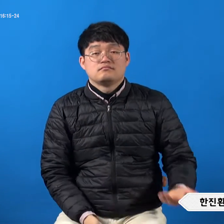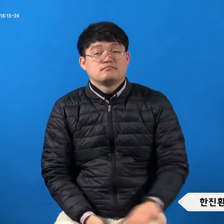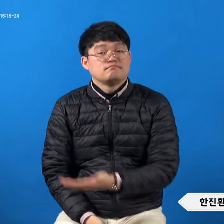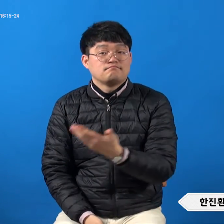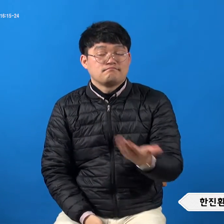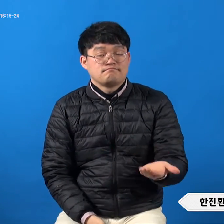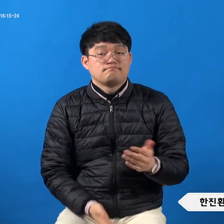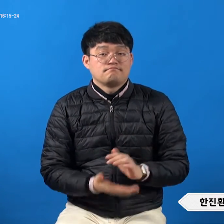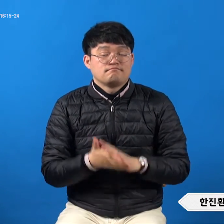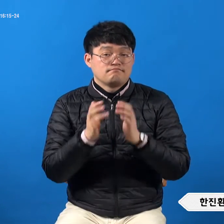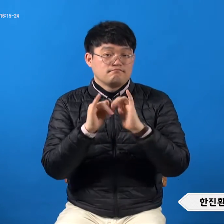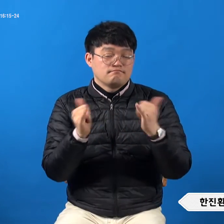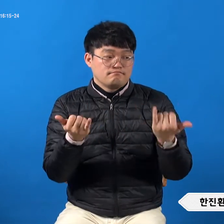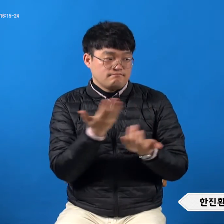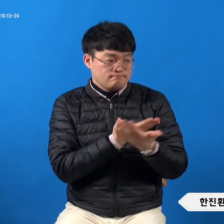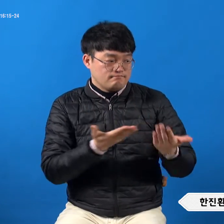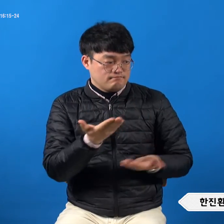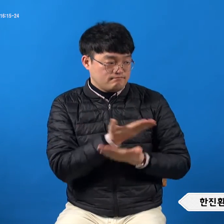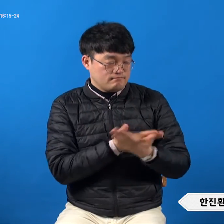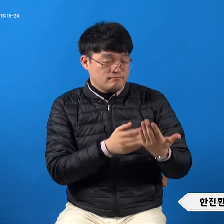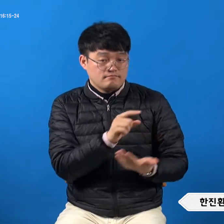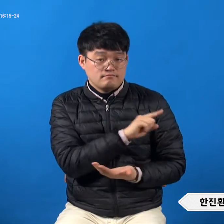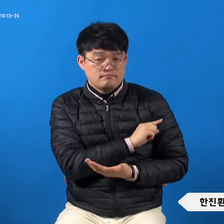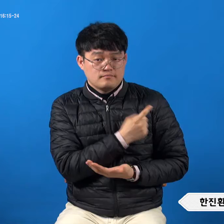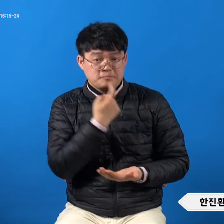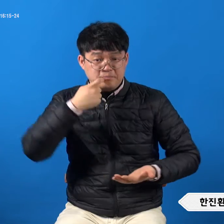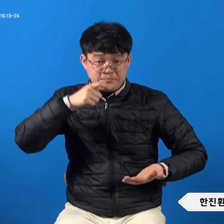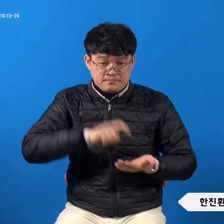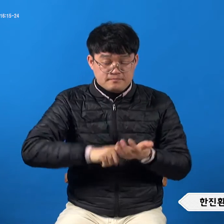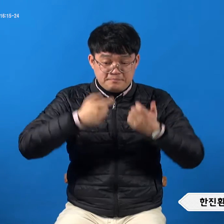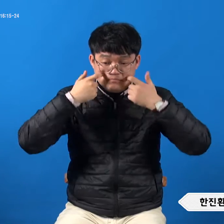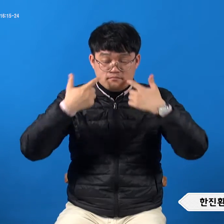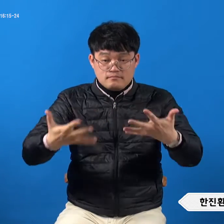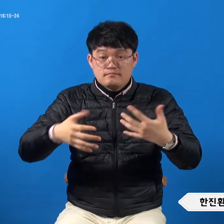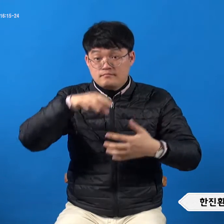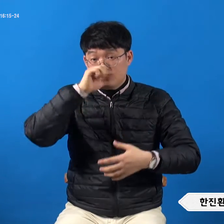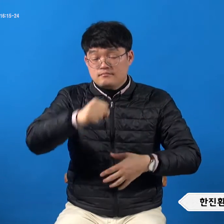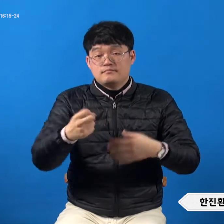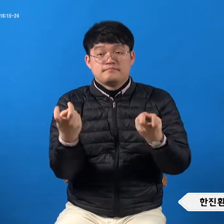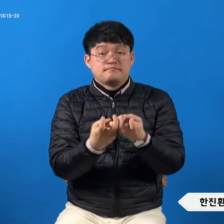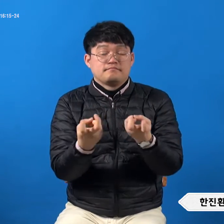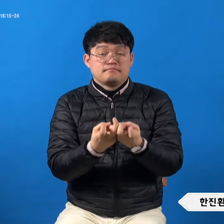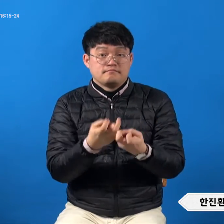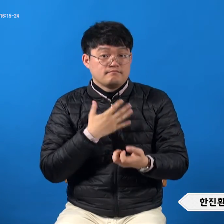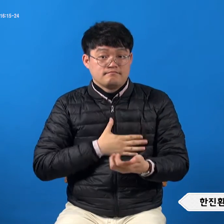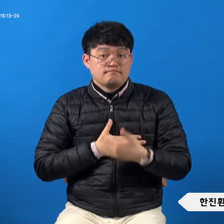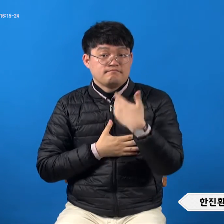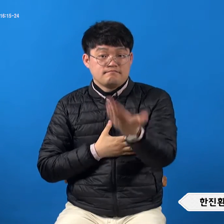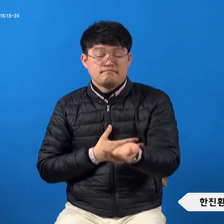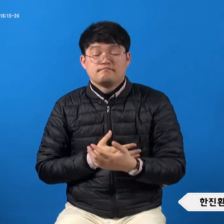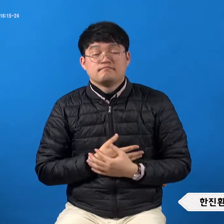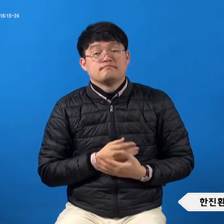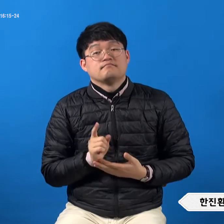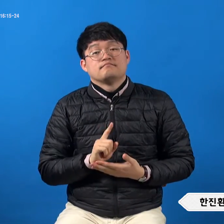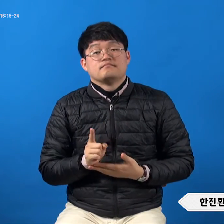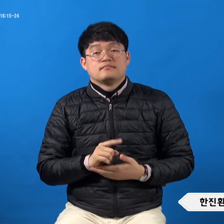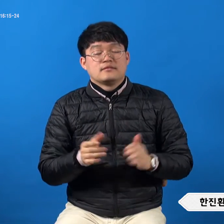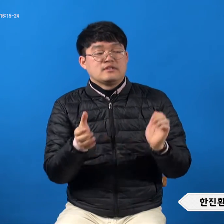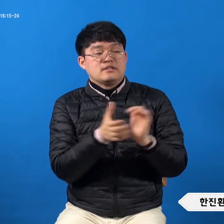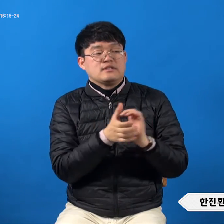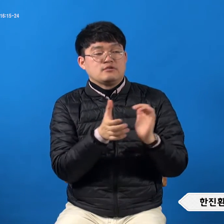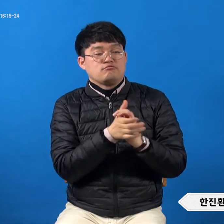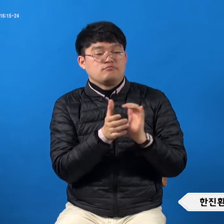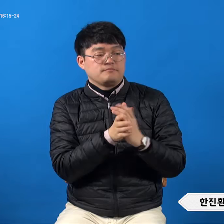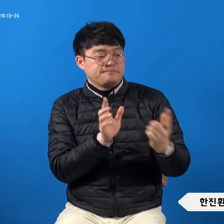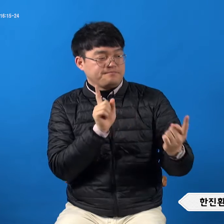여러분, 사람을 사귀는 가장 쉽고도 확실한 방법 한 가지 알려드리겠습니다. 친구로 만들